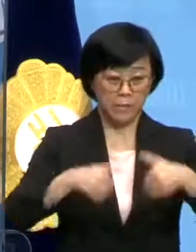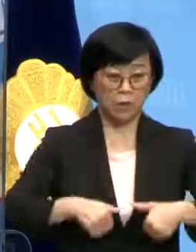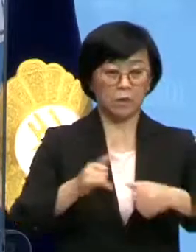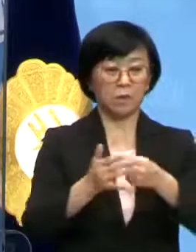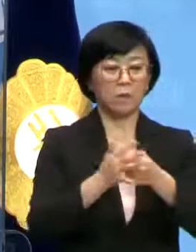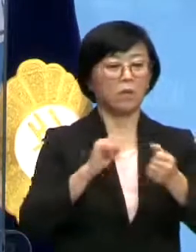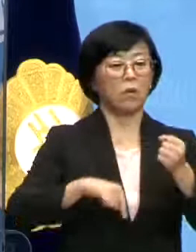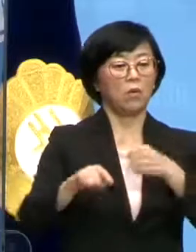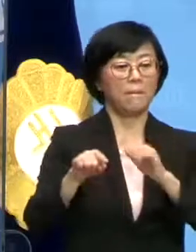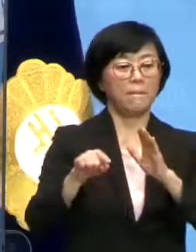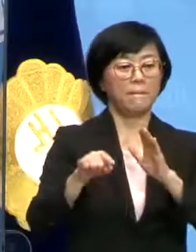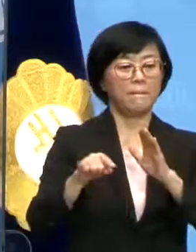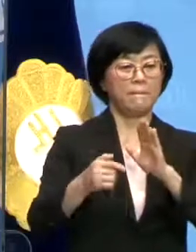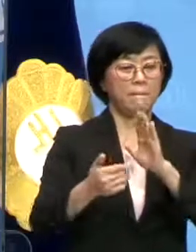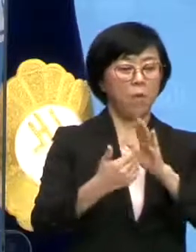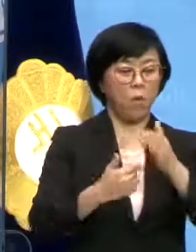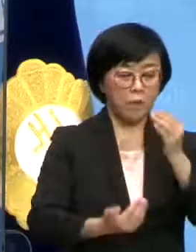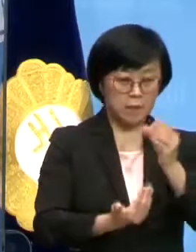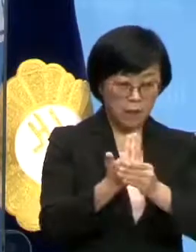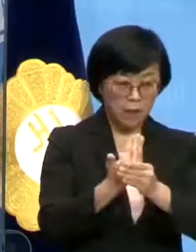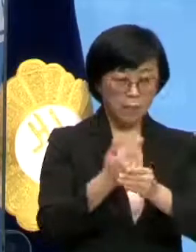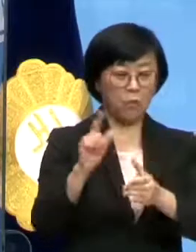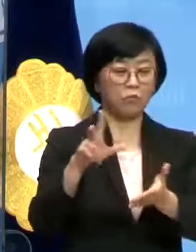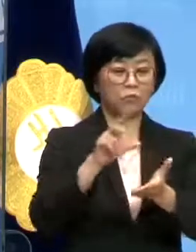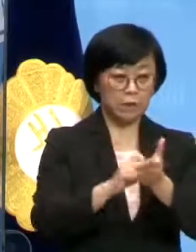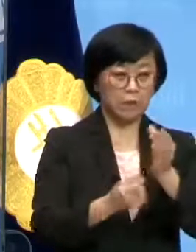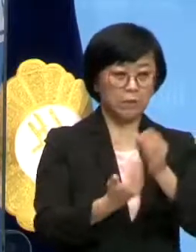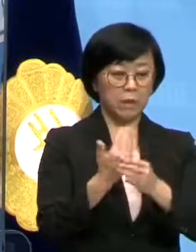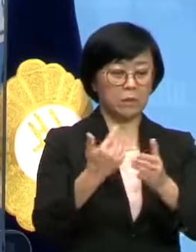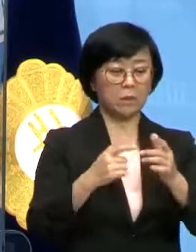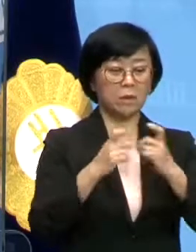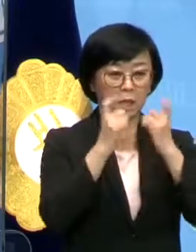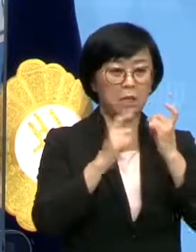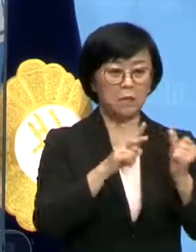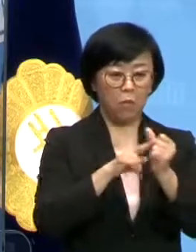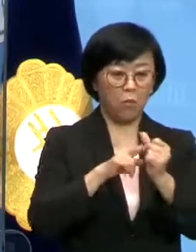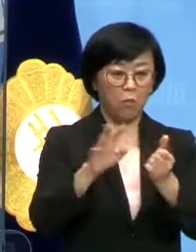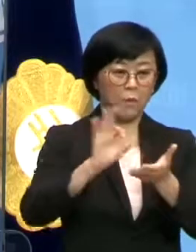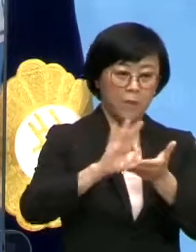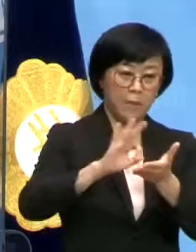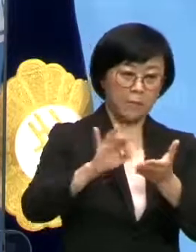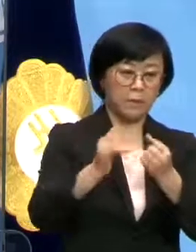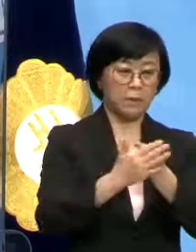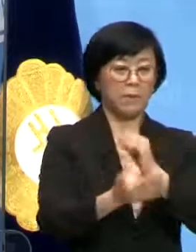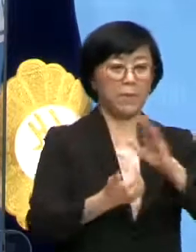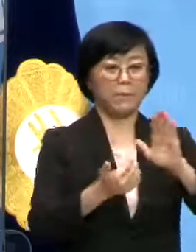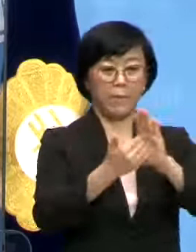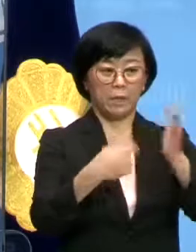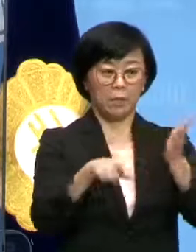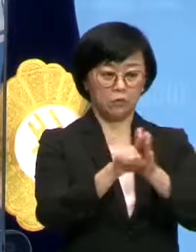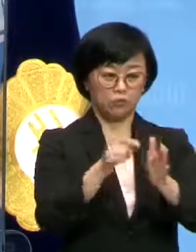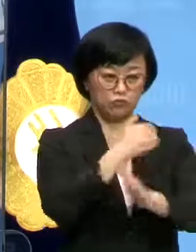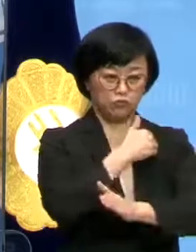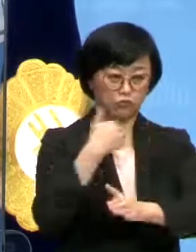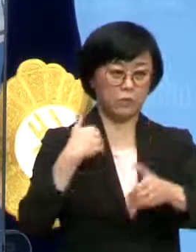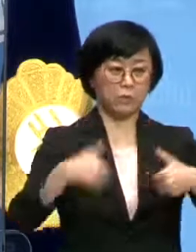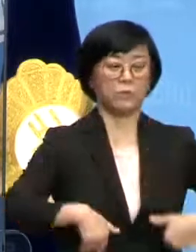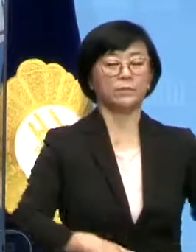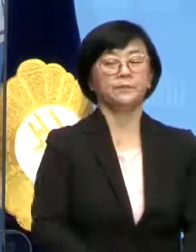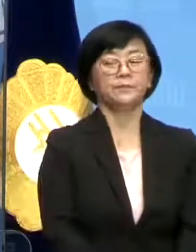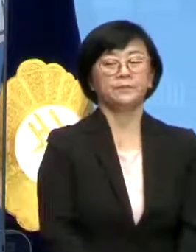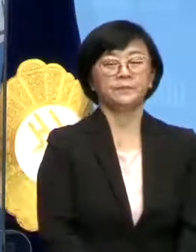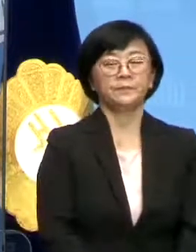이로 인한 부작용 방지 책과 개인정보 오남용 으로 올라 며 에 대한 일방 장치도 충분히 마련돼야 할